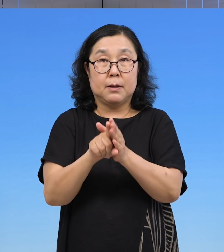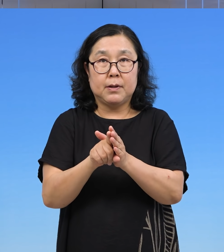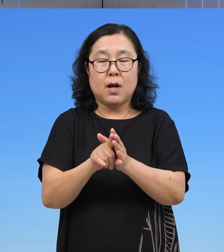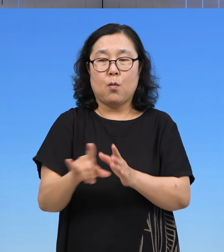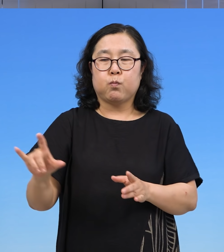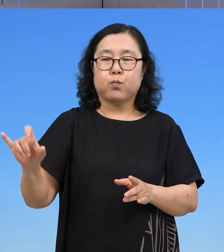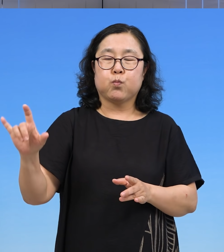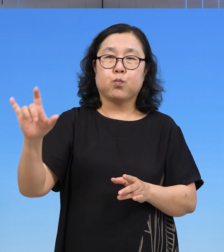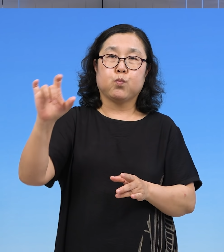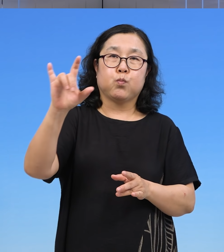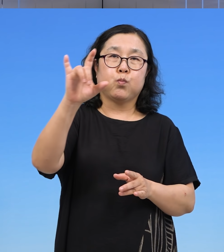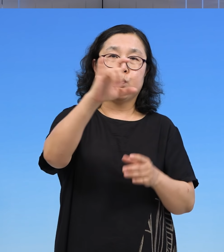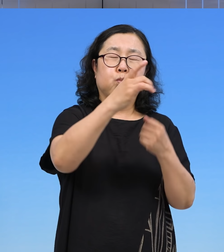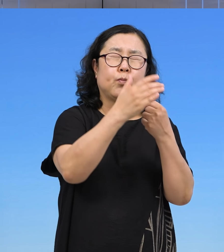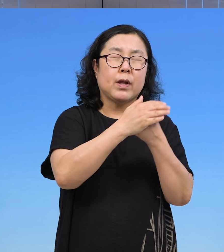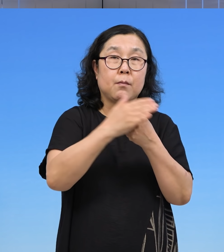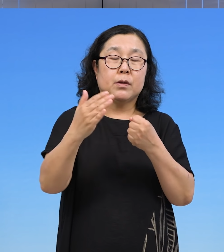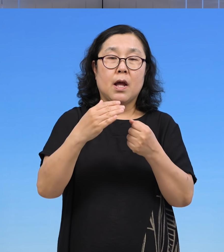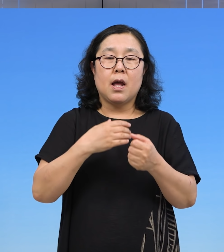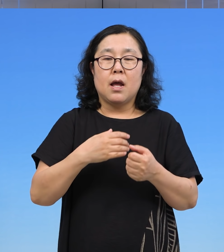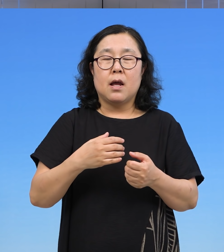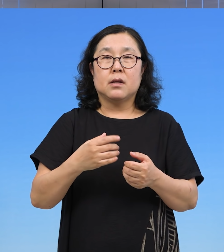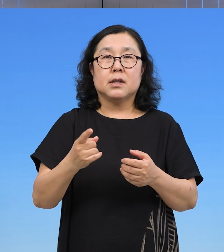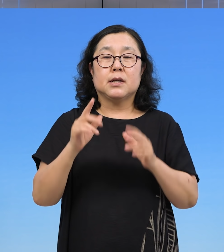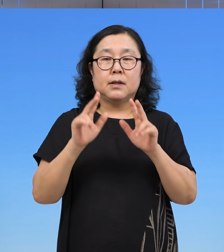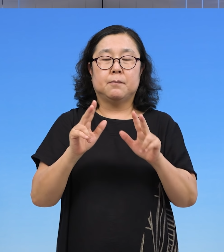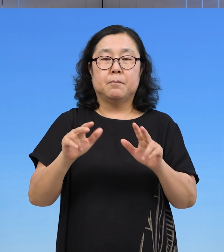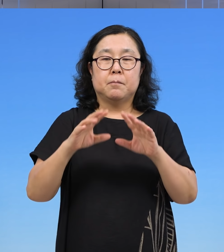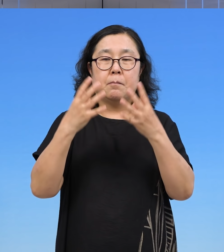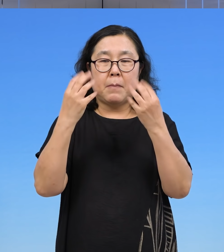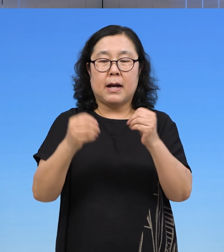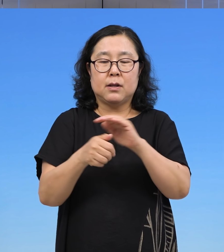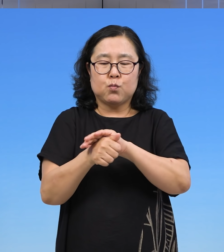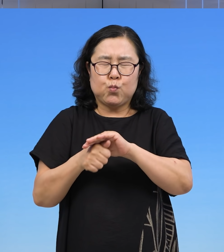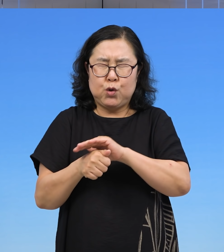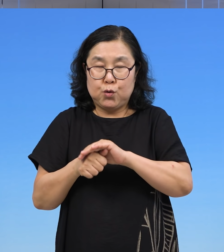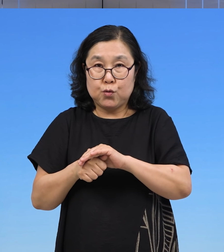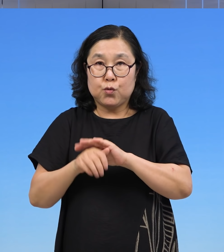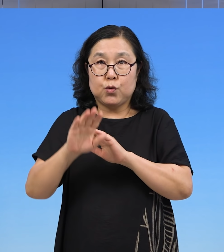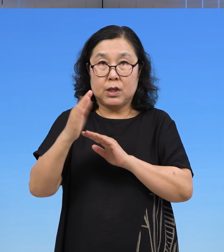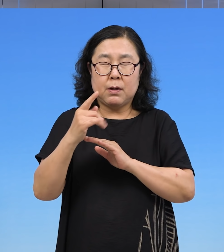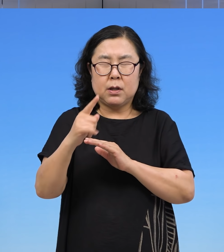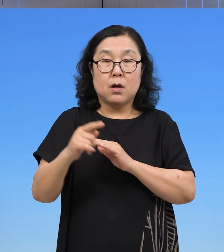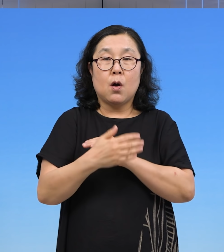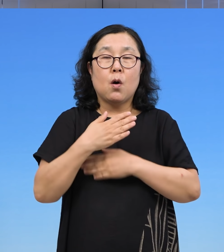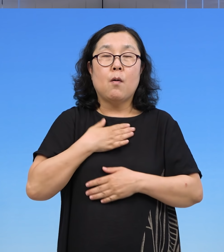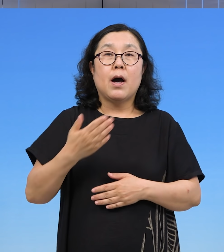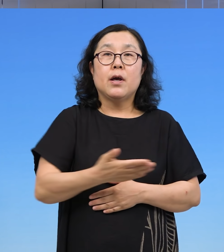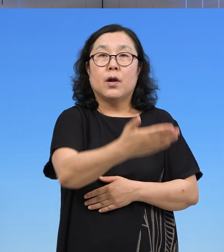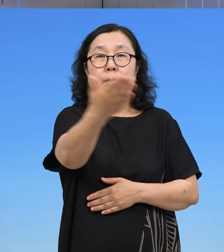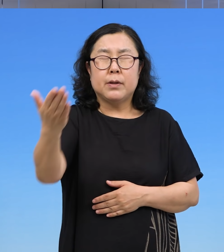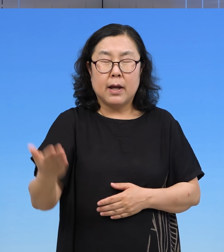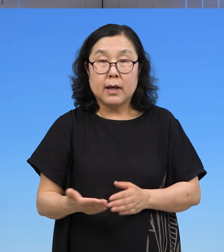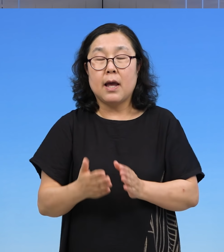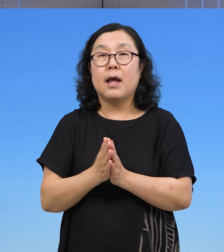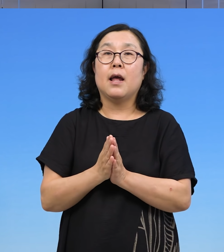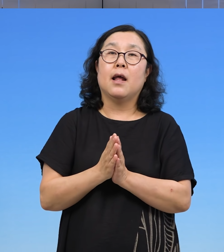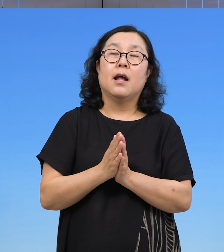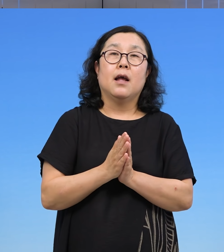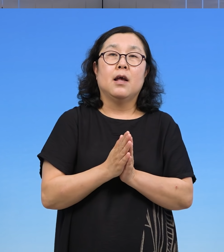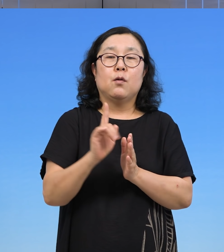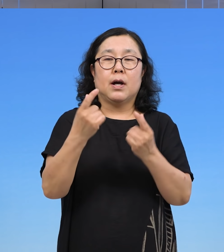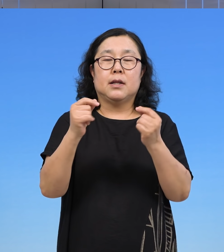코로나19 가운데 위축된 이 상황 속에서 저와 여러분에게 이 믿음이 작동되기를 바랍니다 지루한